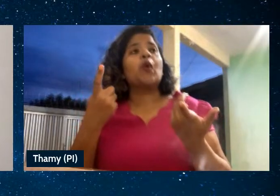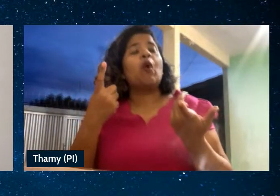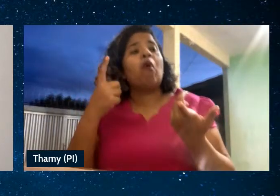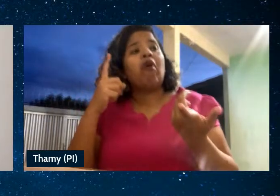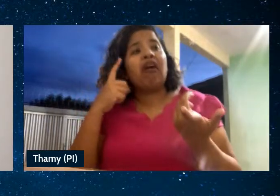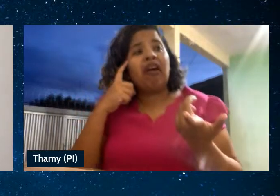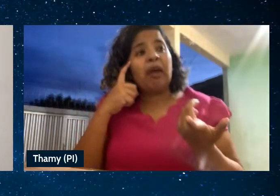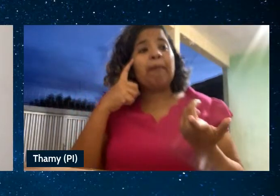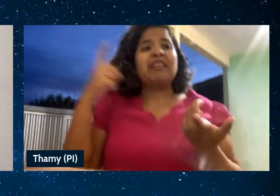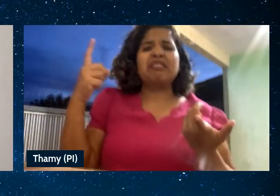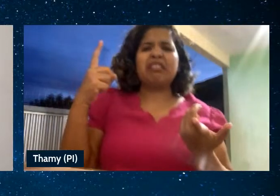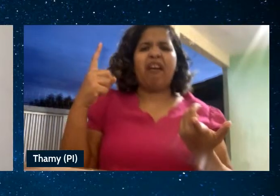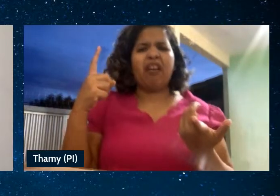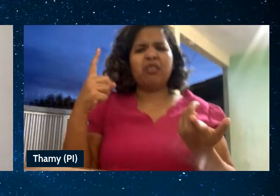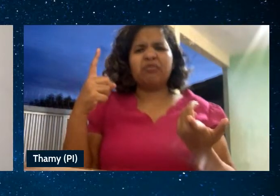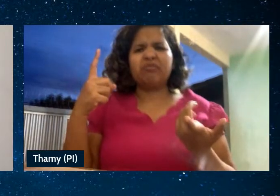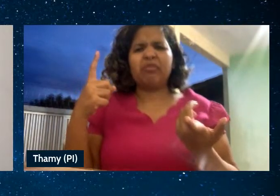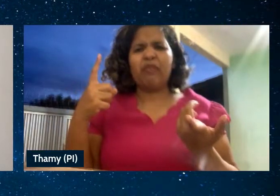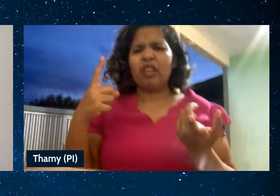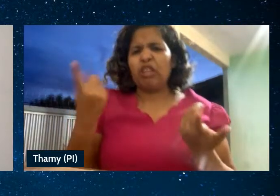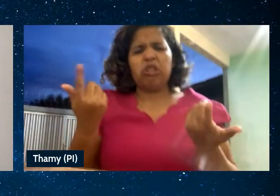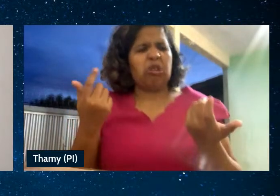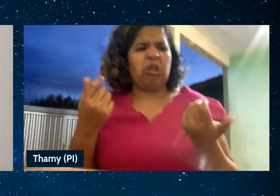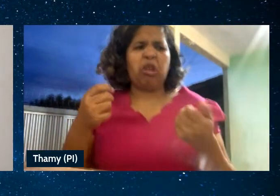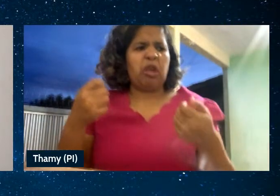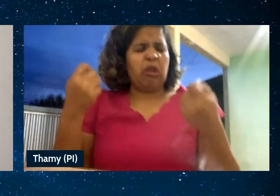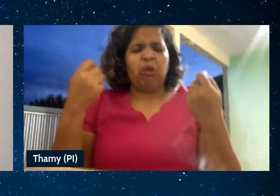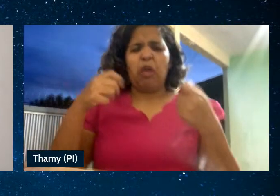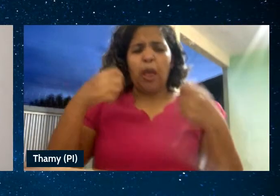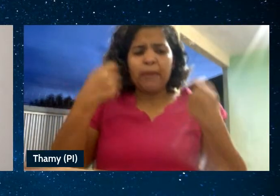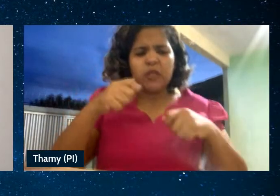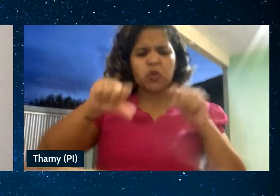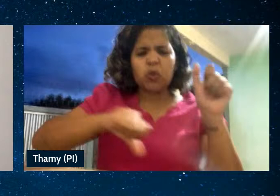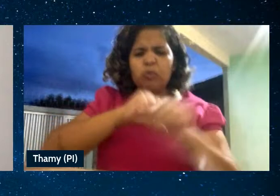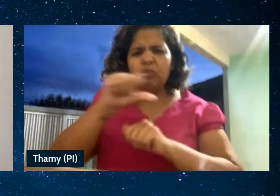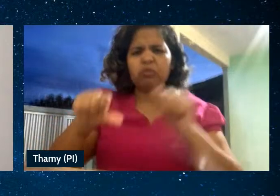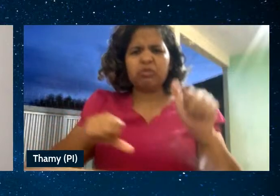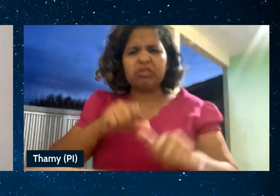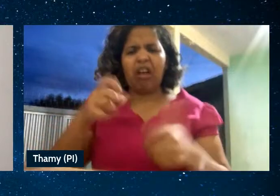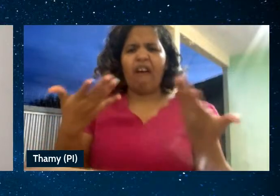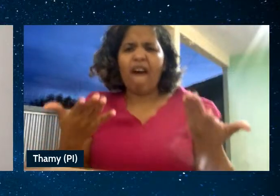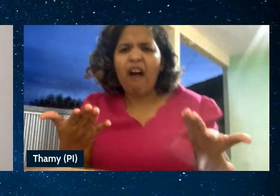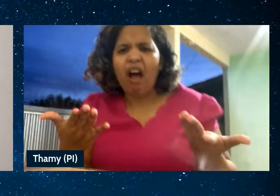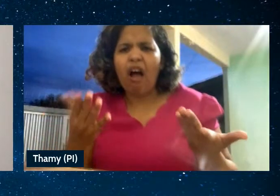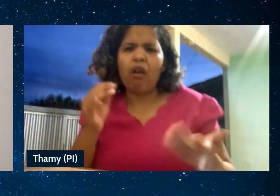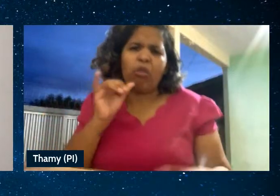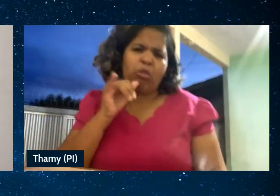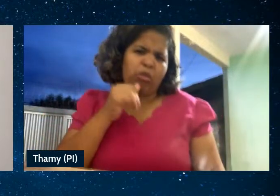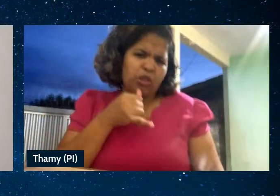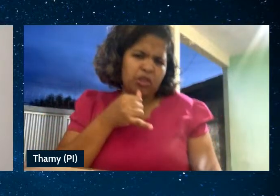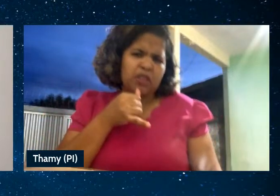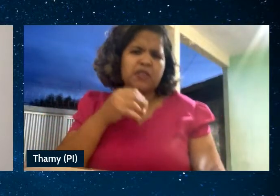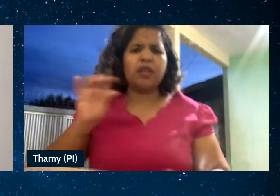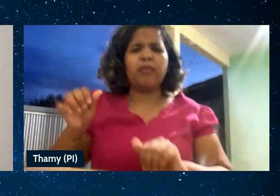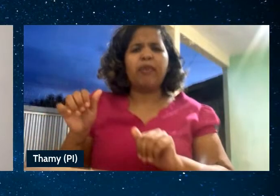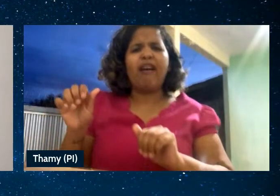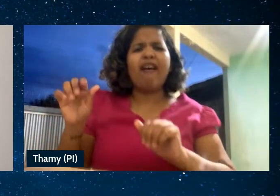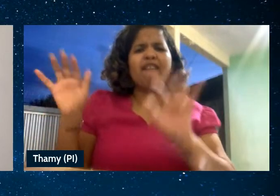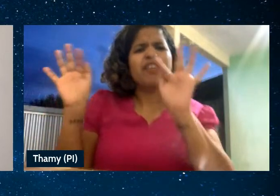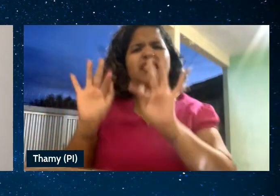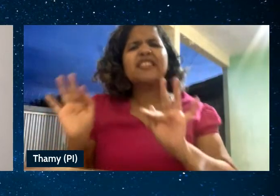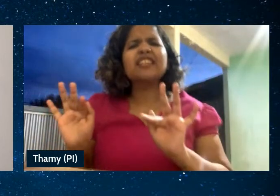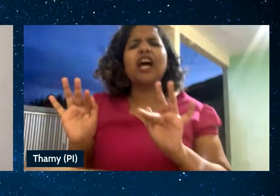falta de coragem de viver muitos momentos de alegria numa festa de criança se envolva com as